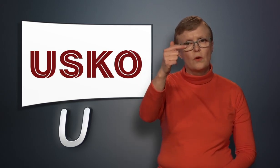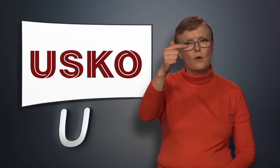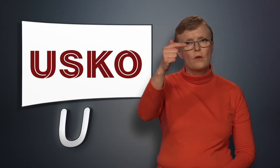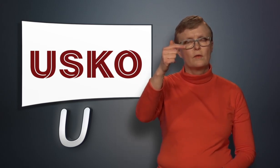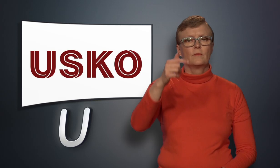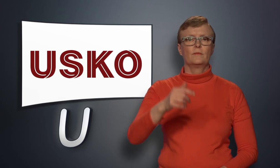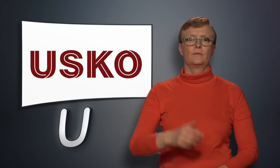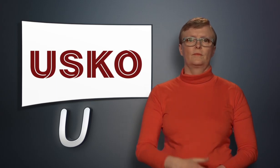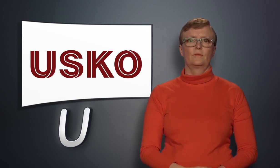Usko.